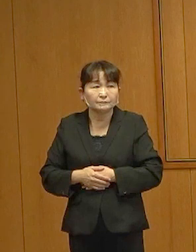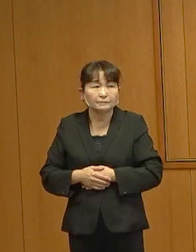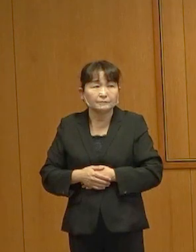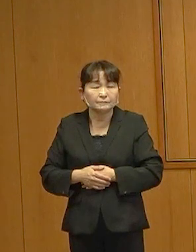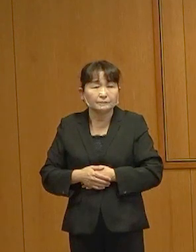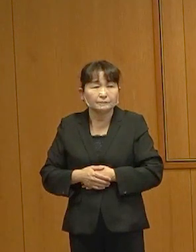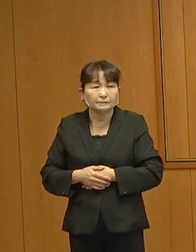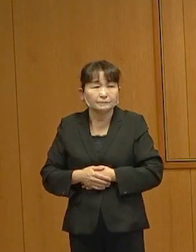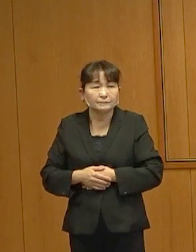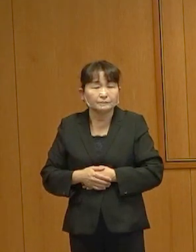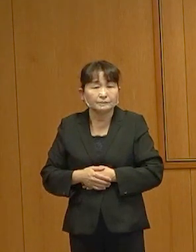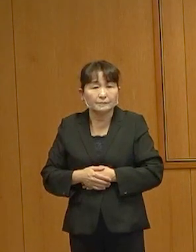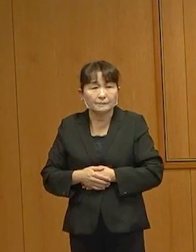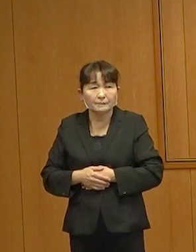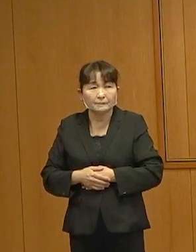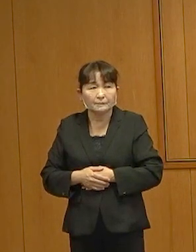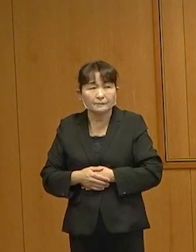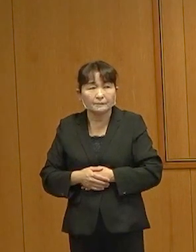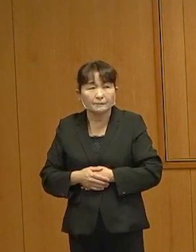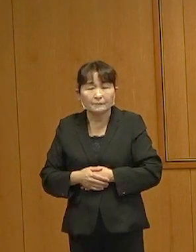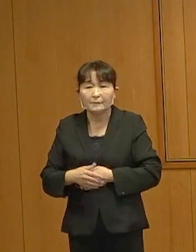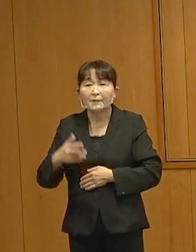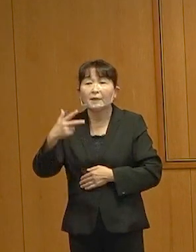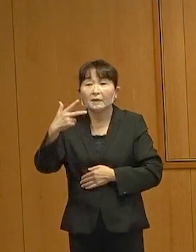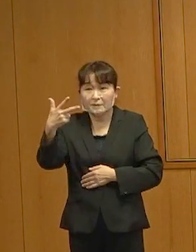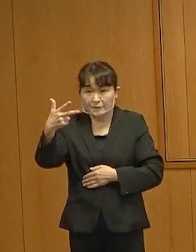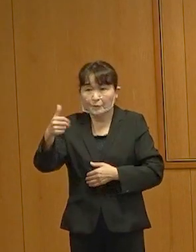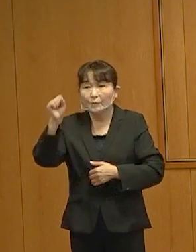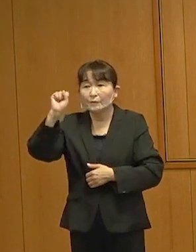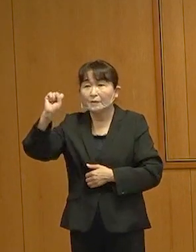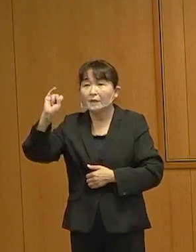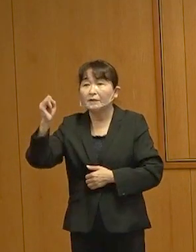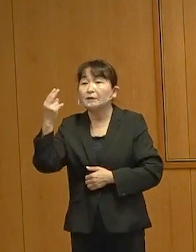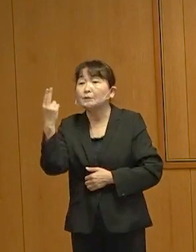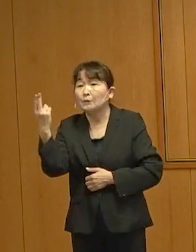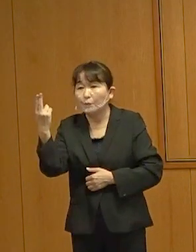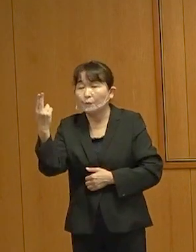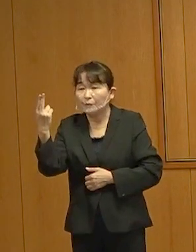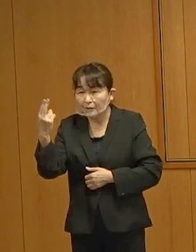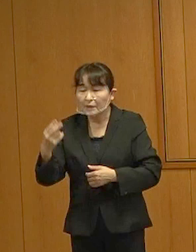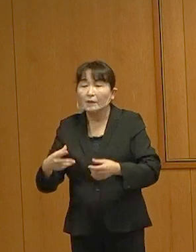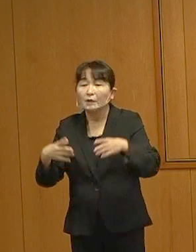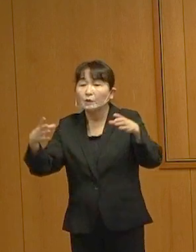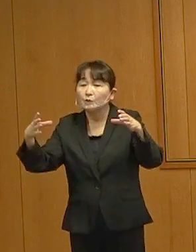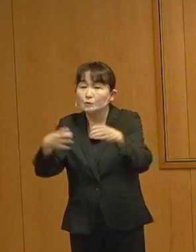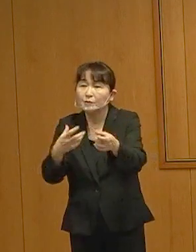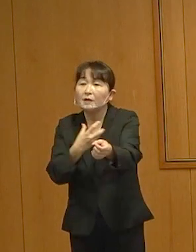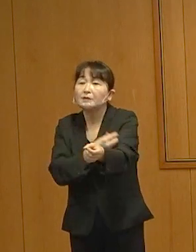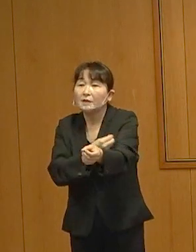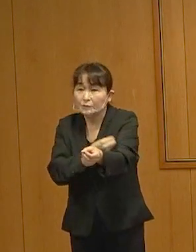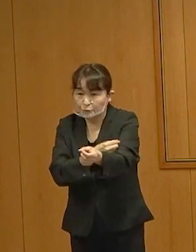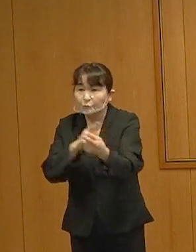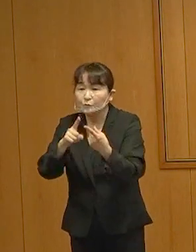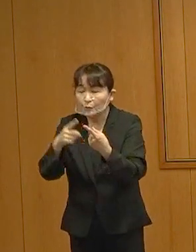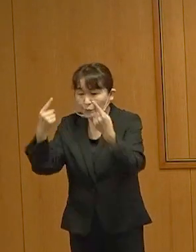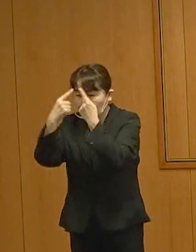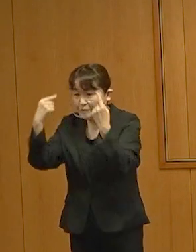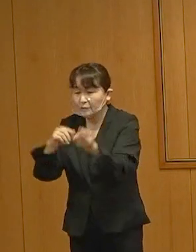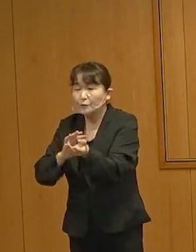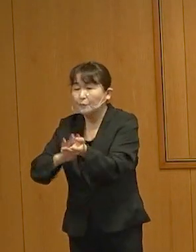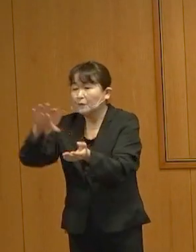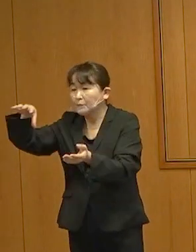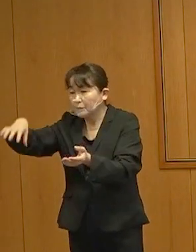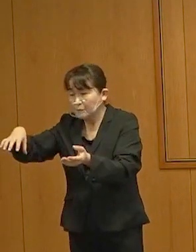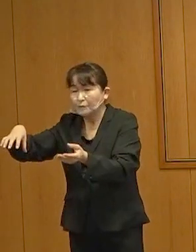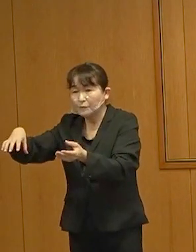市の、サイトで予約を受け付けられるのが集団接種とそれから一部の医療機関になっておりまして、それを合わ